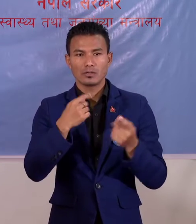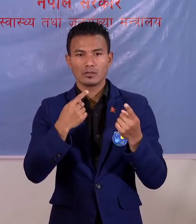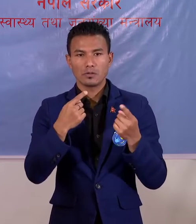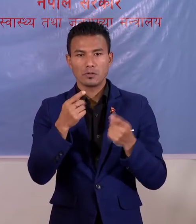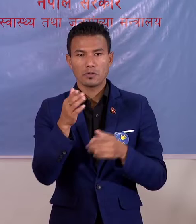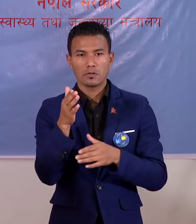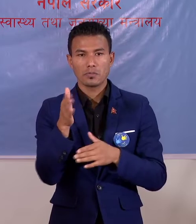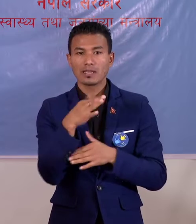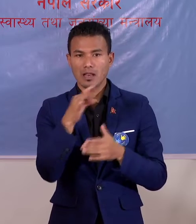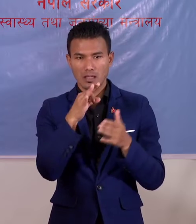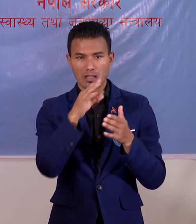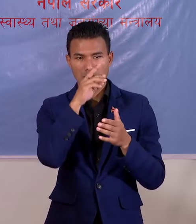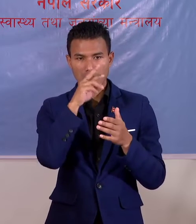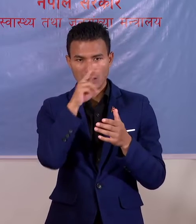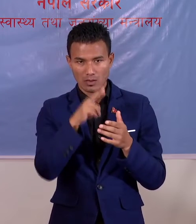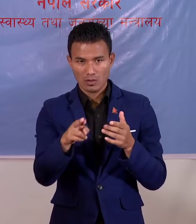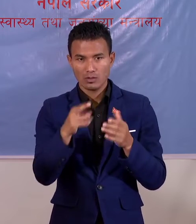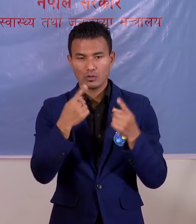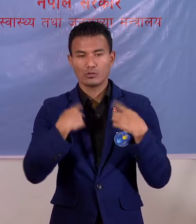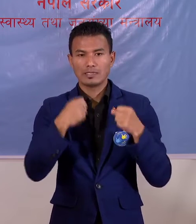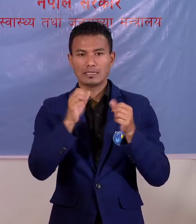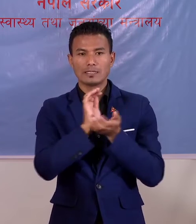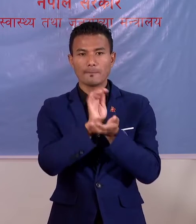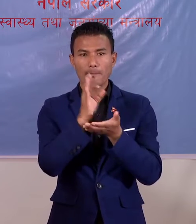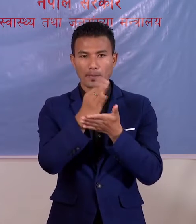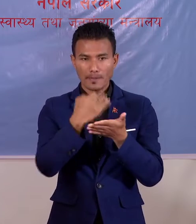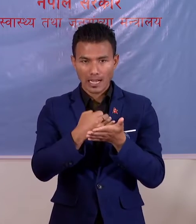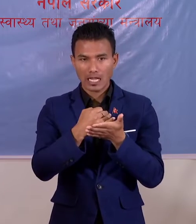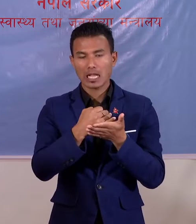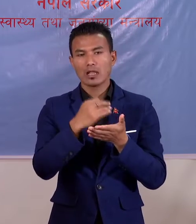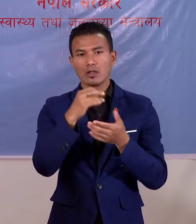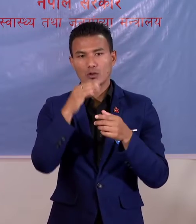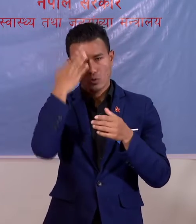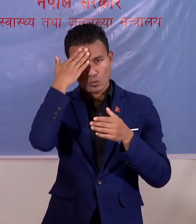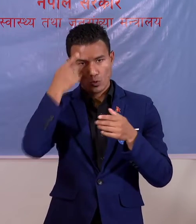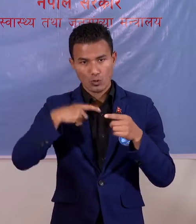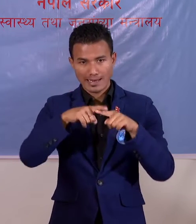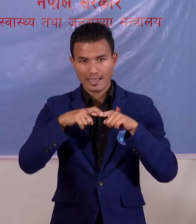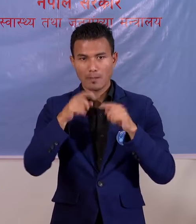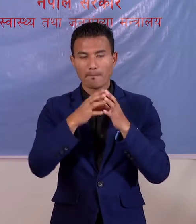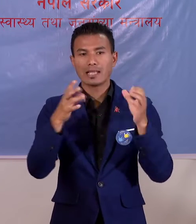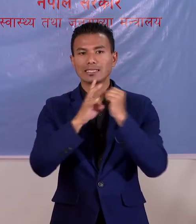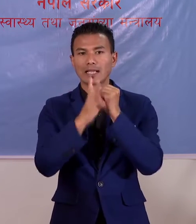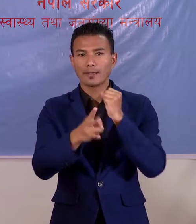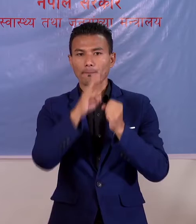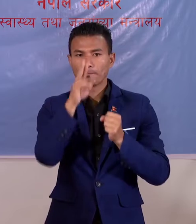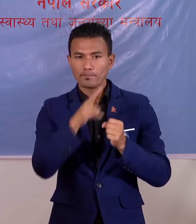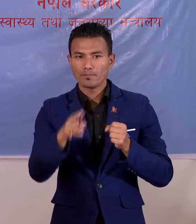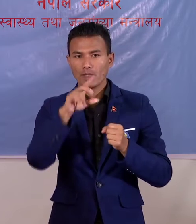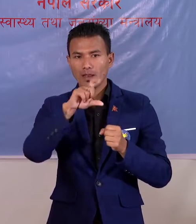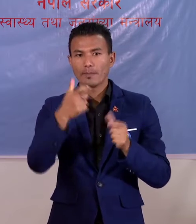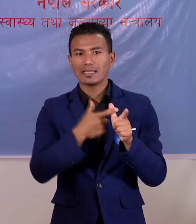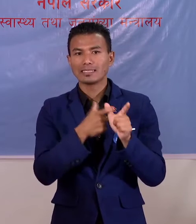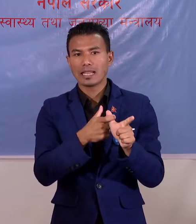स्वास्थ्य तथा जनसंख्या मन्त्रालय स्वास्थ्य सेवा विभाग इपिडेमियोलोजी तथा रोग नियन्त्रण महाशाखा र